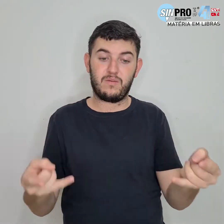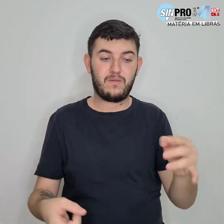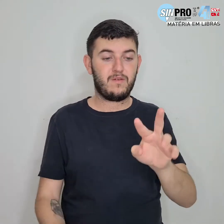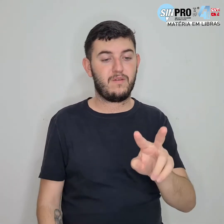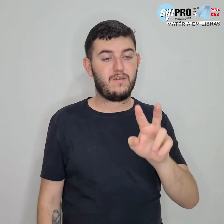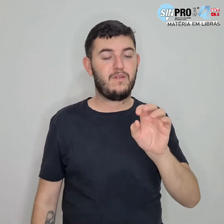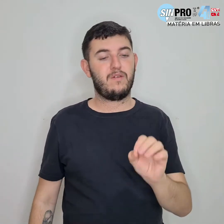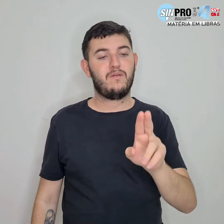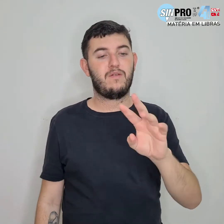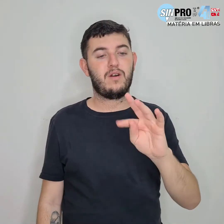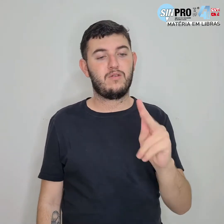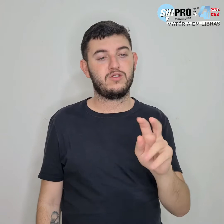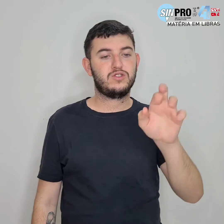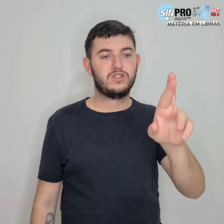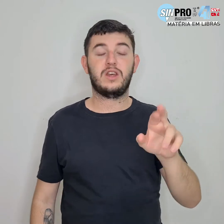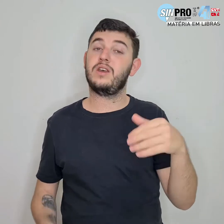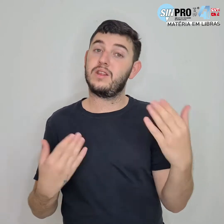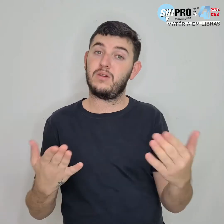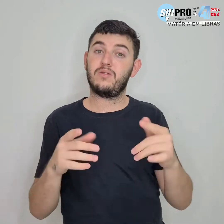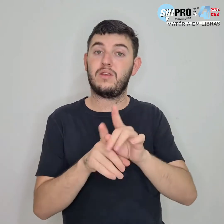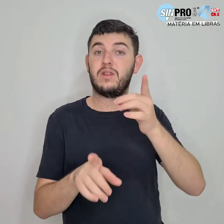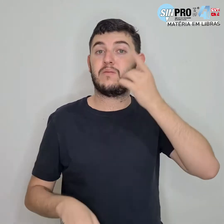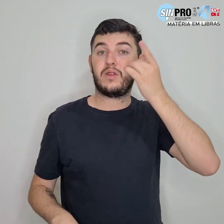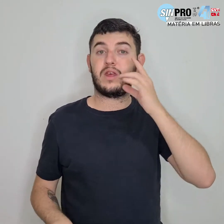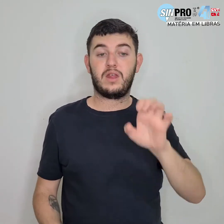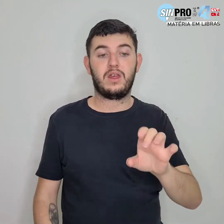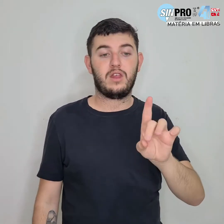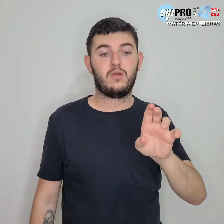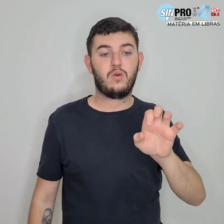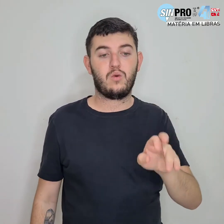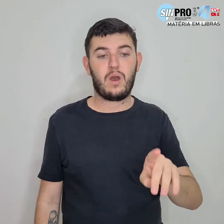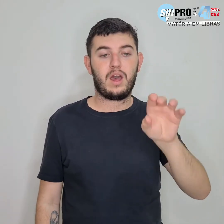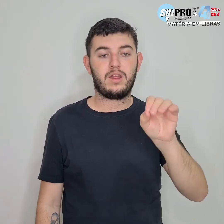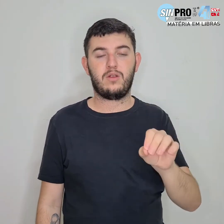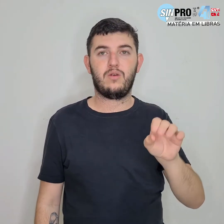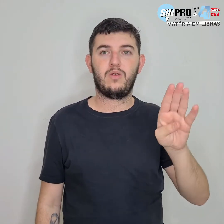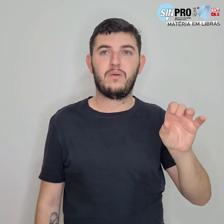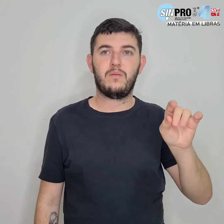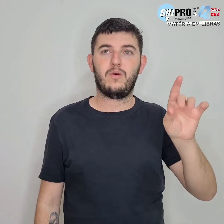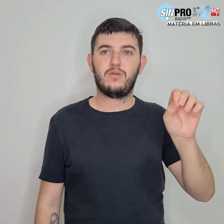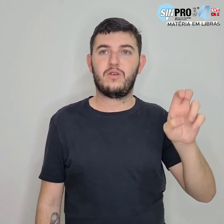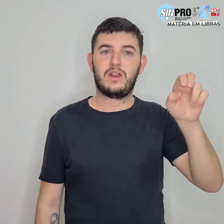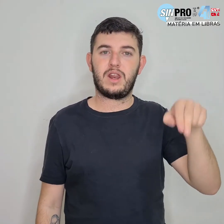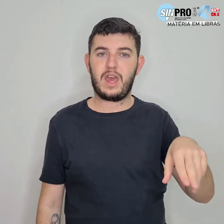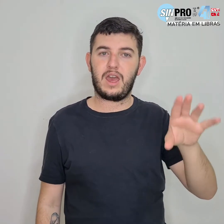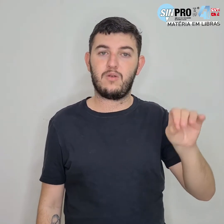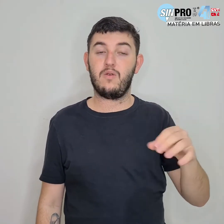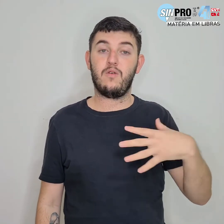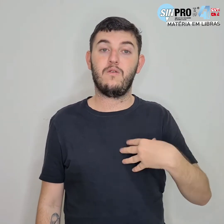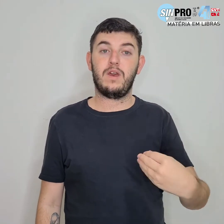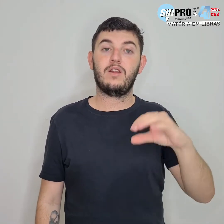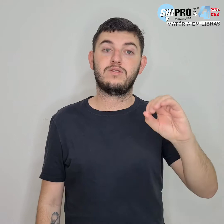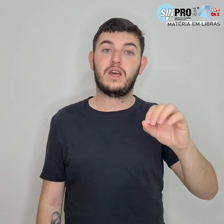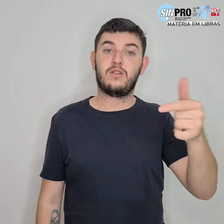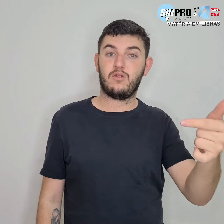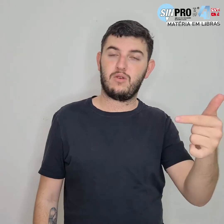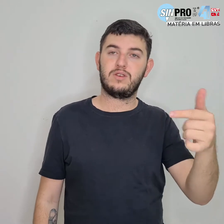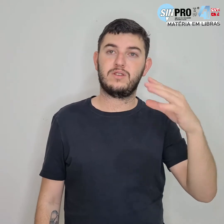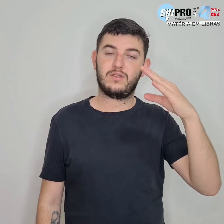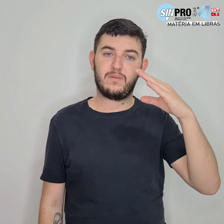o deputado Eduardo Bolsonaro, o filho 02 do presidente da República, que já dedicou inclusive alguns